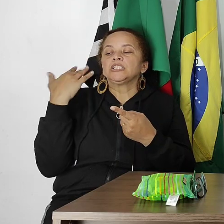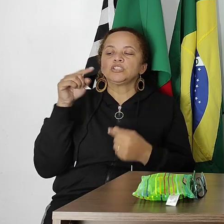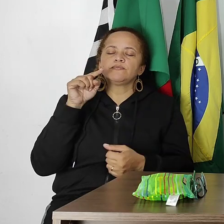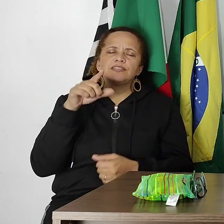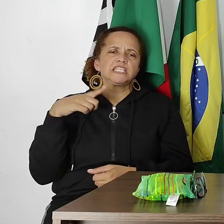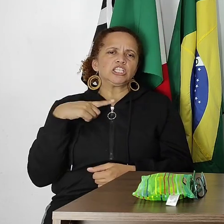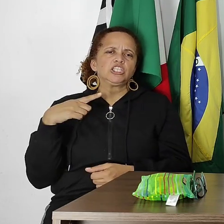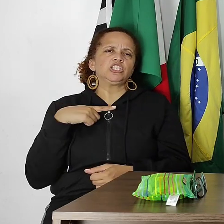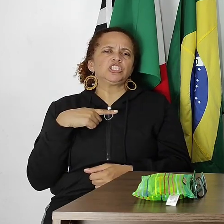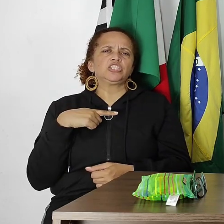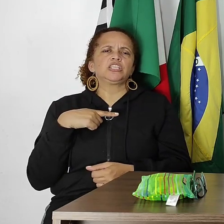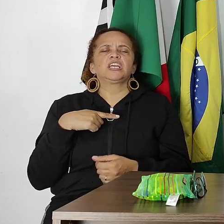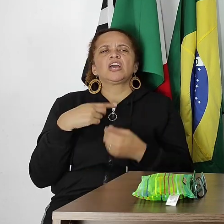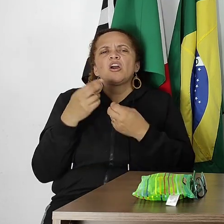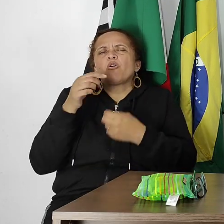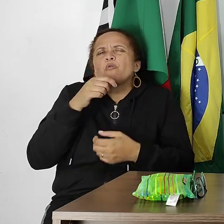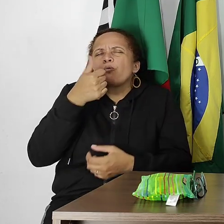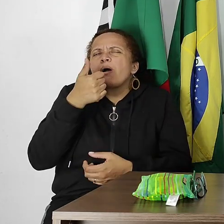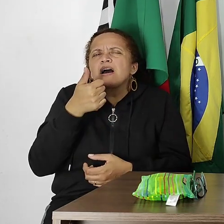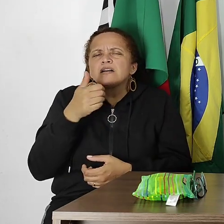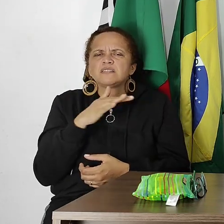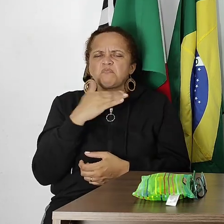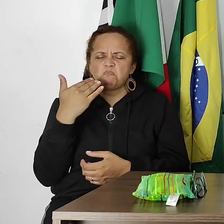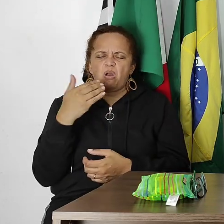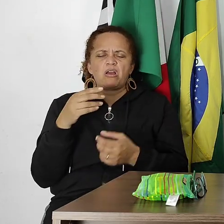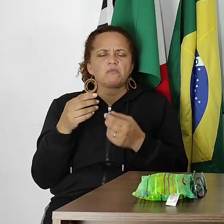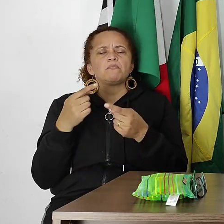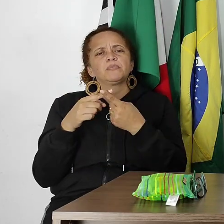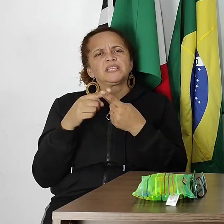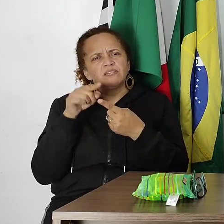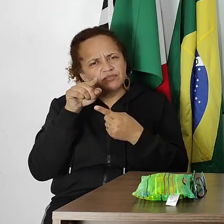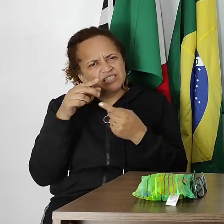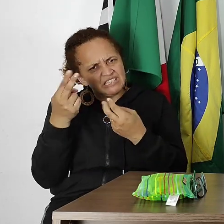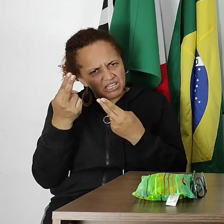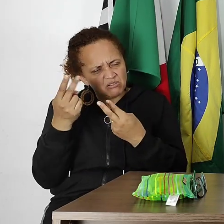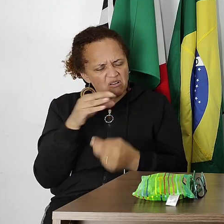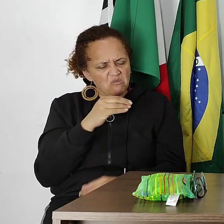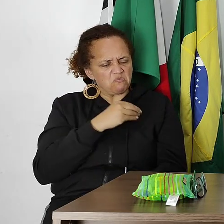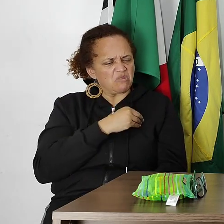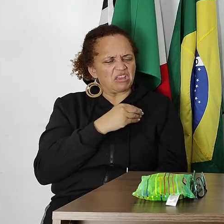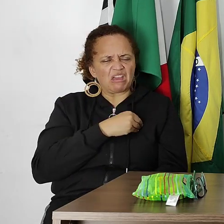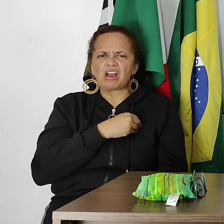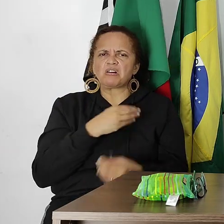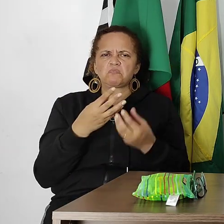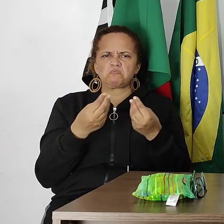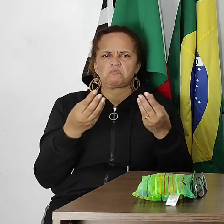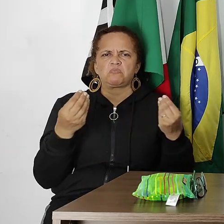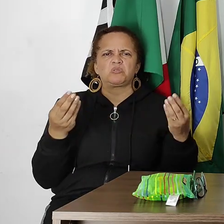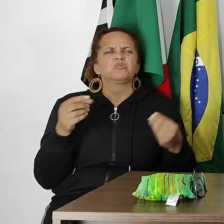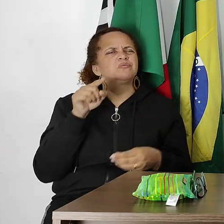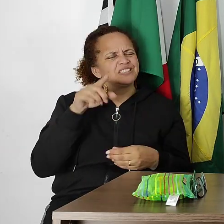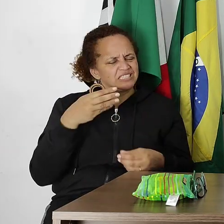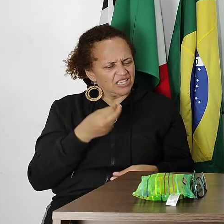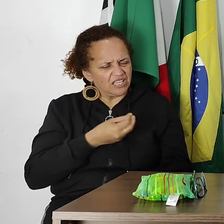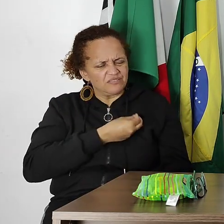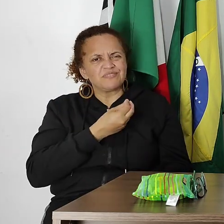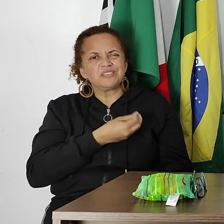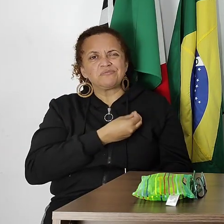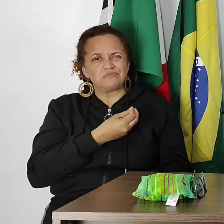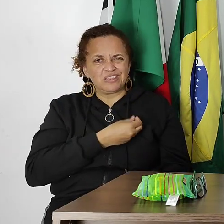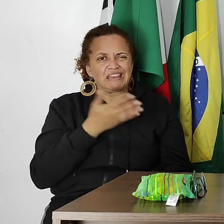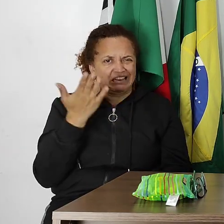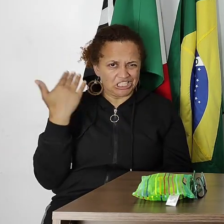andaste segundo o curso deste mundo, segundo o príncipe das potestades do ar, do espírito que agora